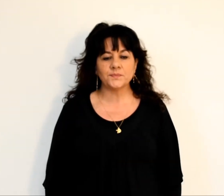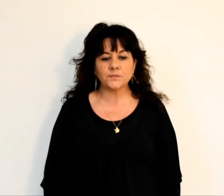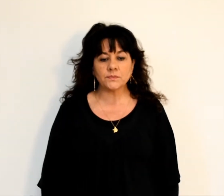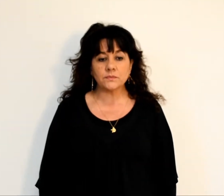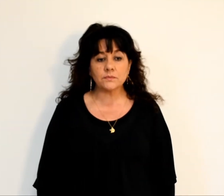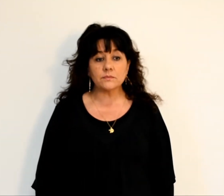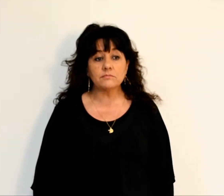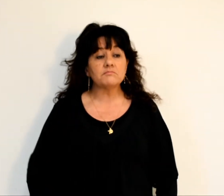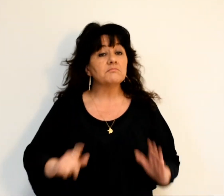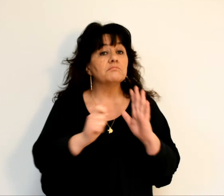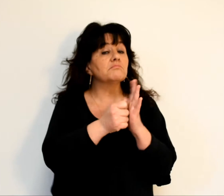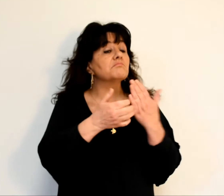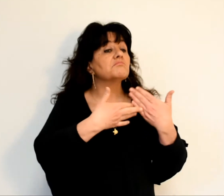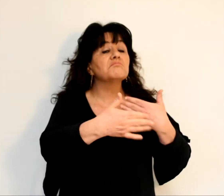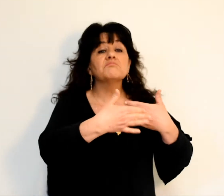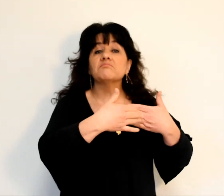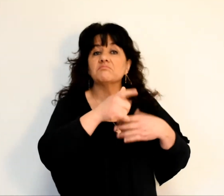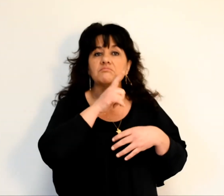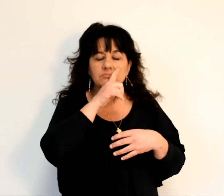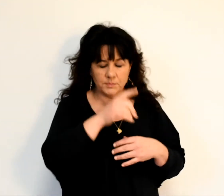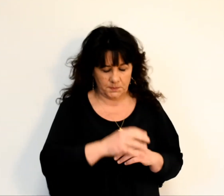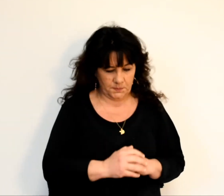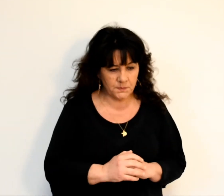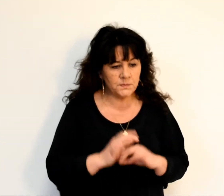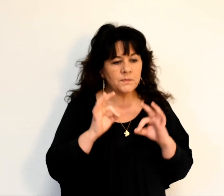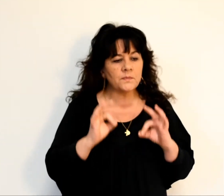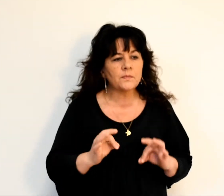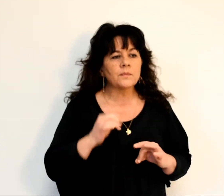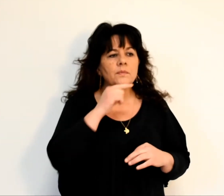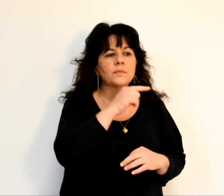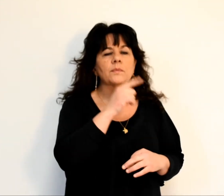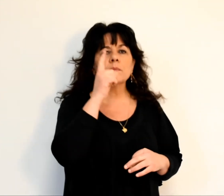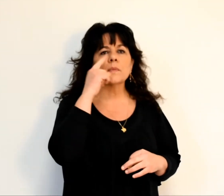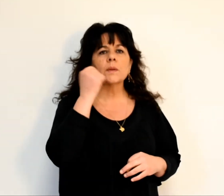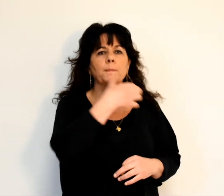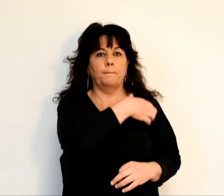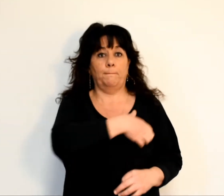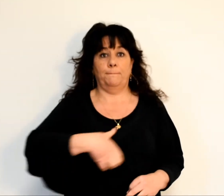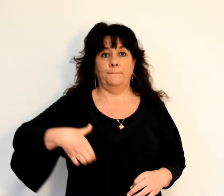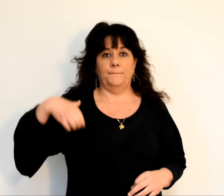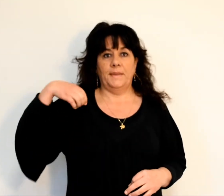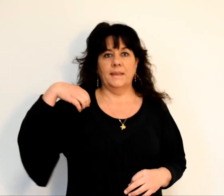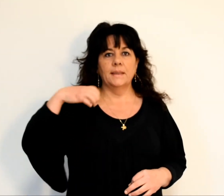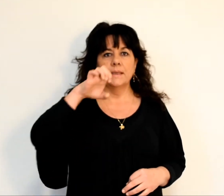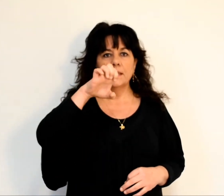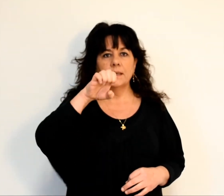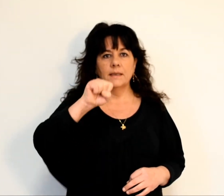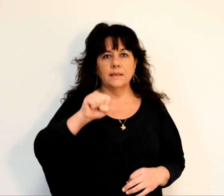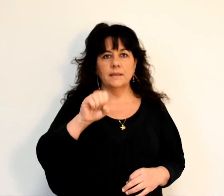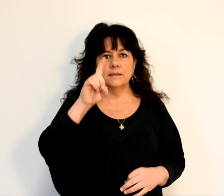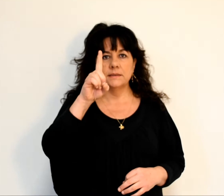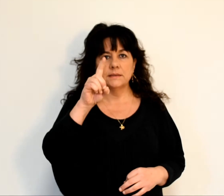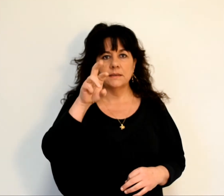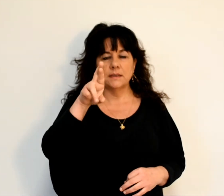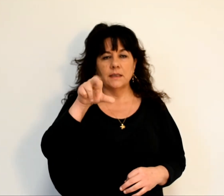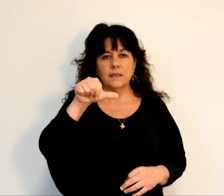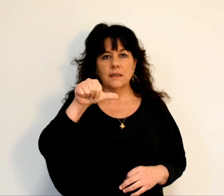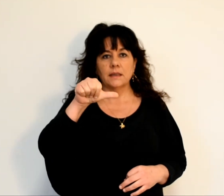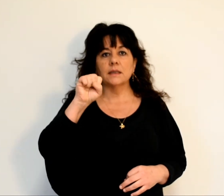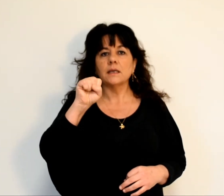En ces jours-là, le prêtre Esdras apporta le livre de la loi en présence de